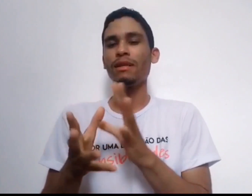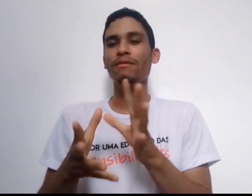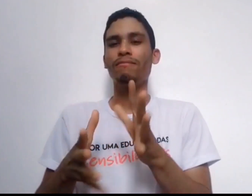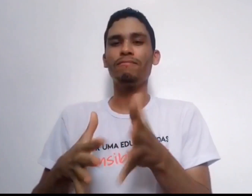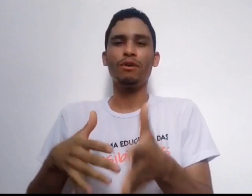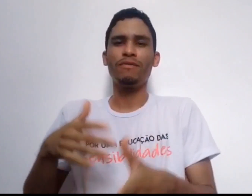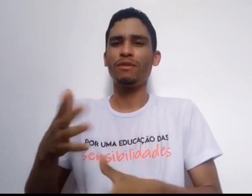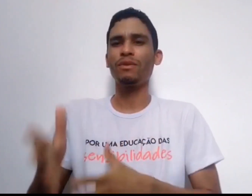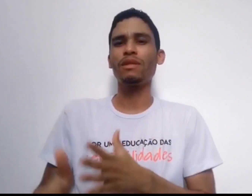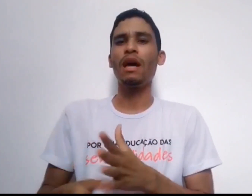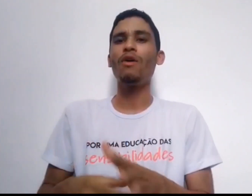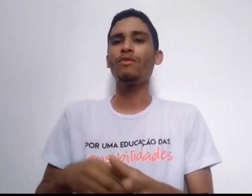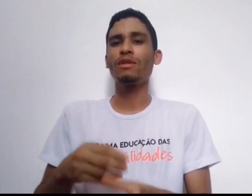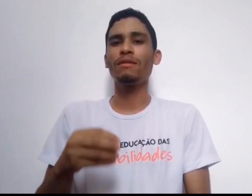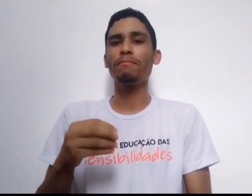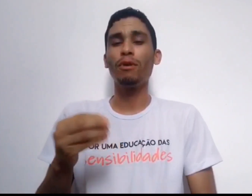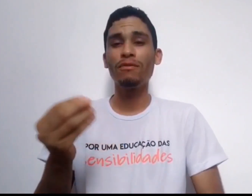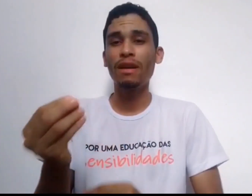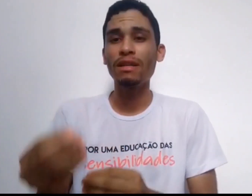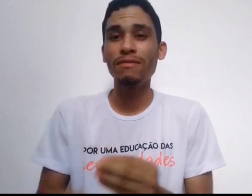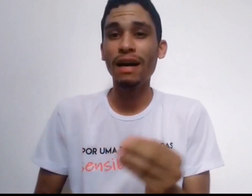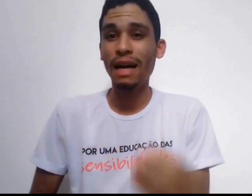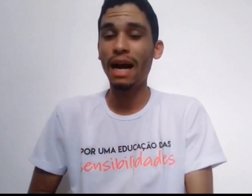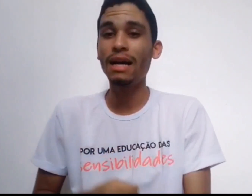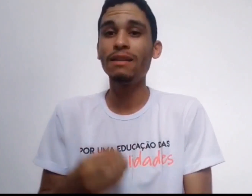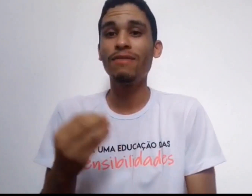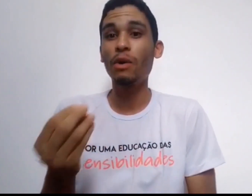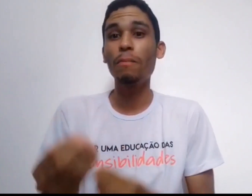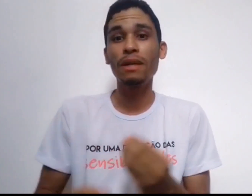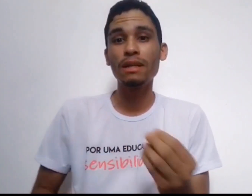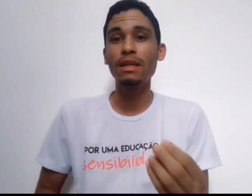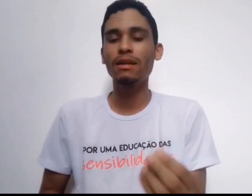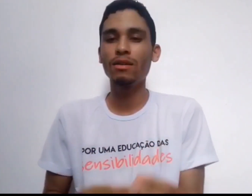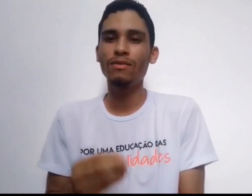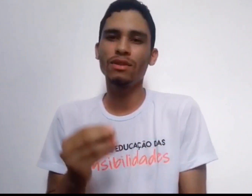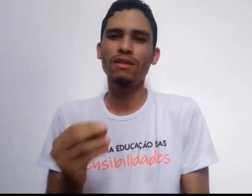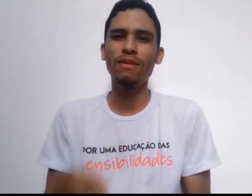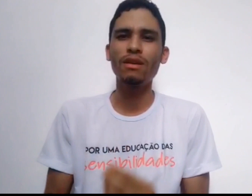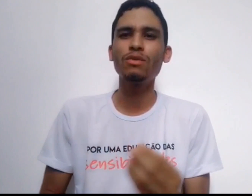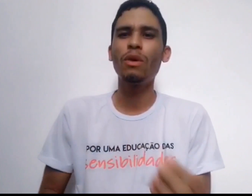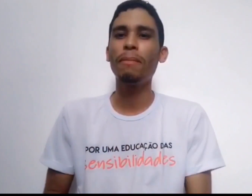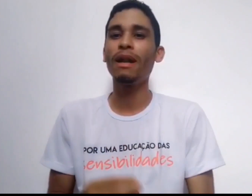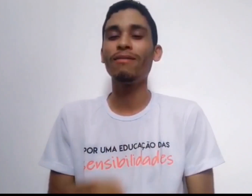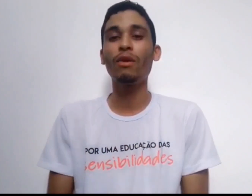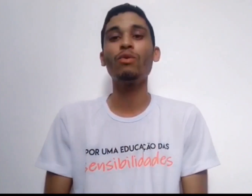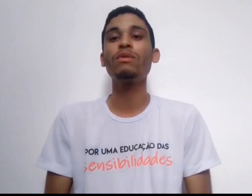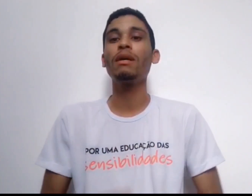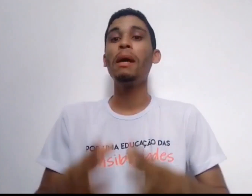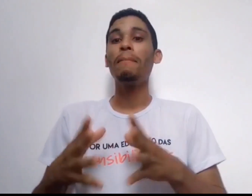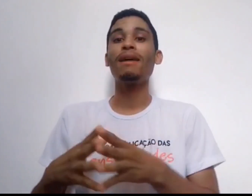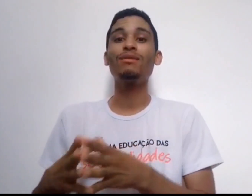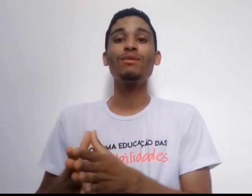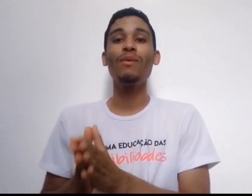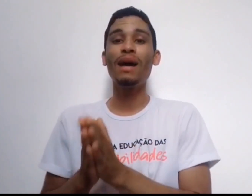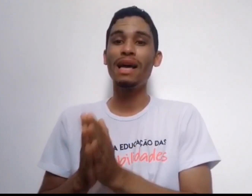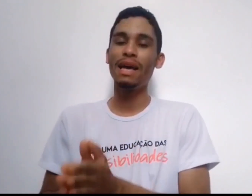você pode fazer um sinal, você pode falar devagar, ele vai compreender aquilo que você está falando, uma palavra ou outra, mas isso não é